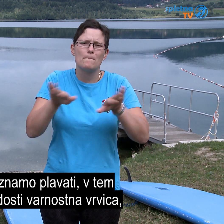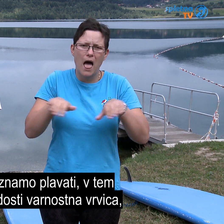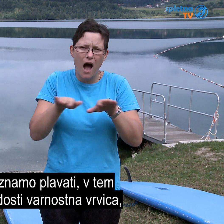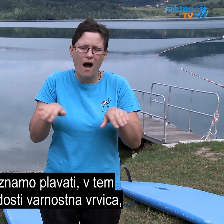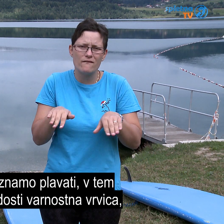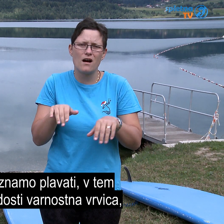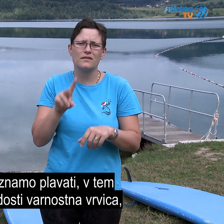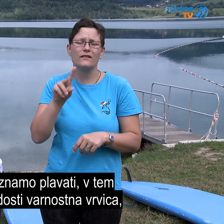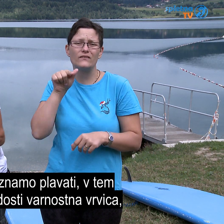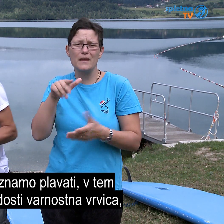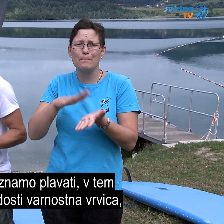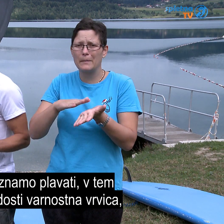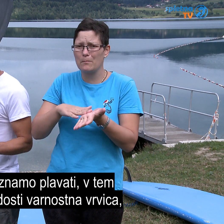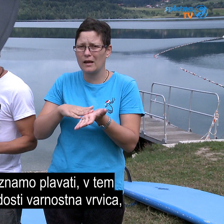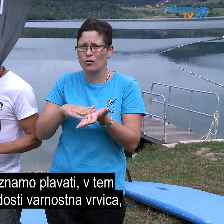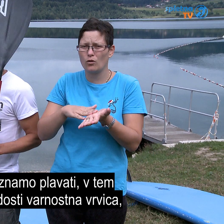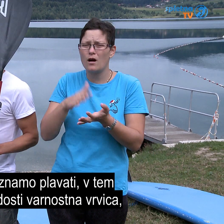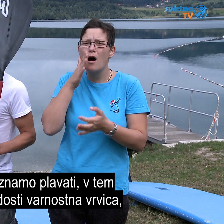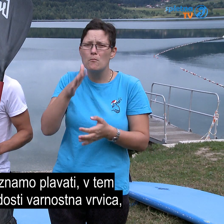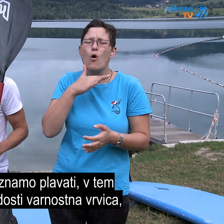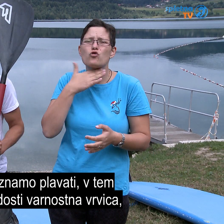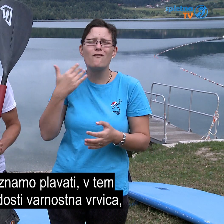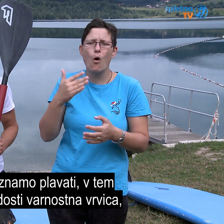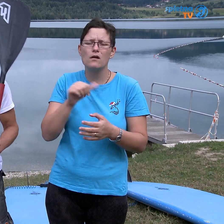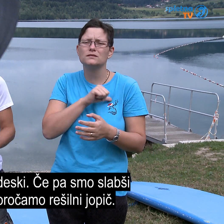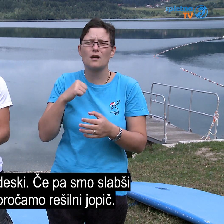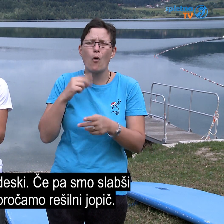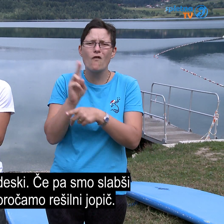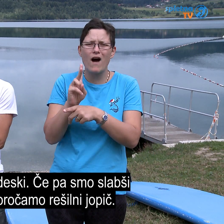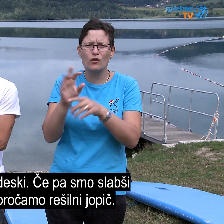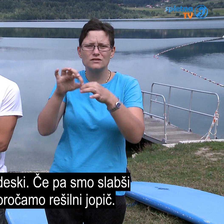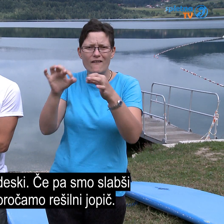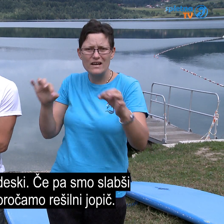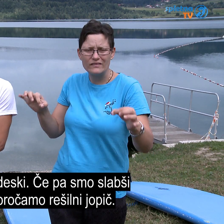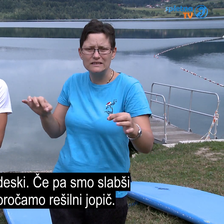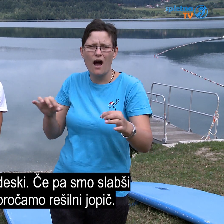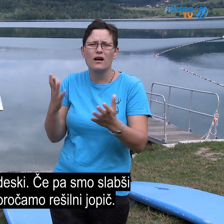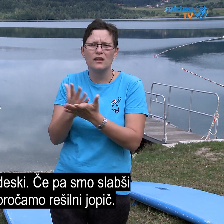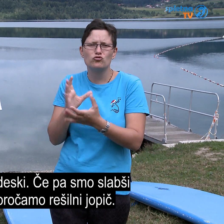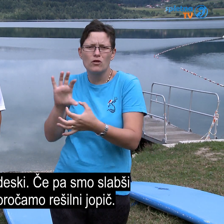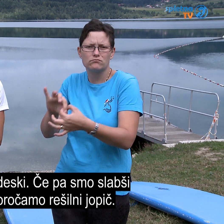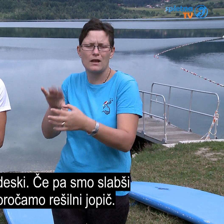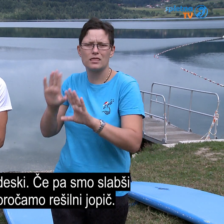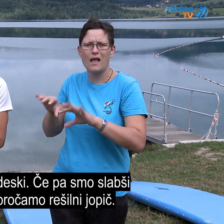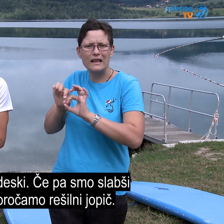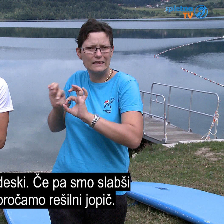V tem primeru bo zadost varnostna vrvica, ki jo imamo na deski.